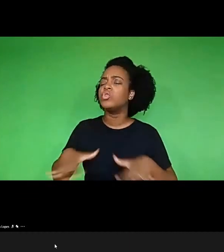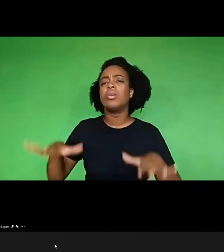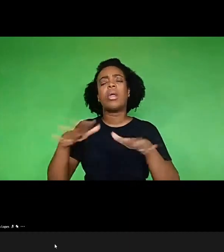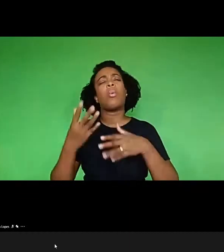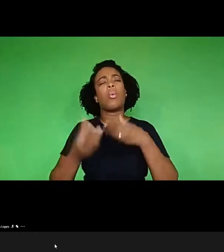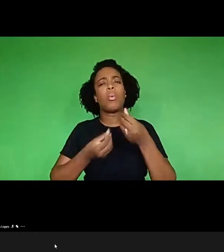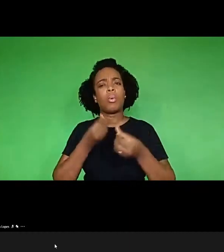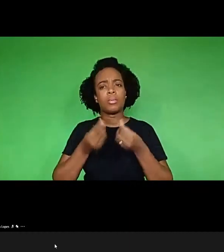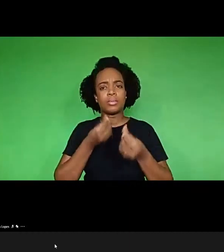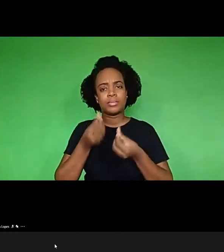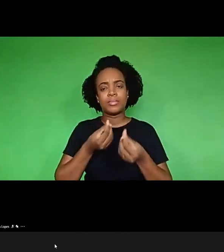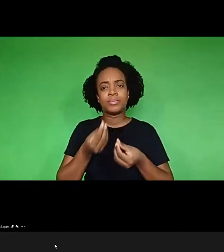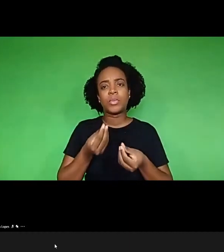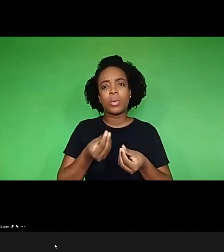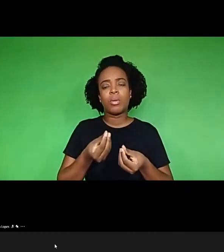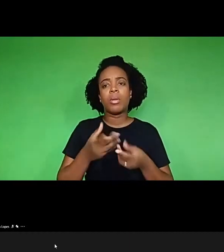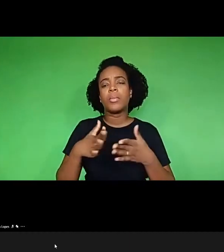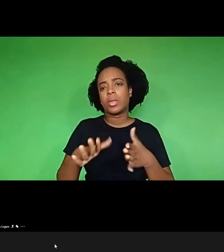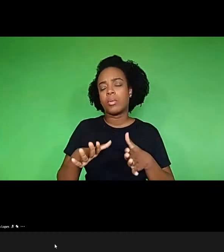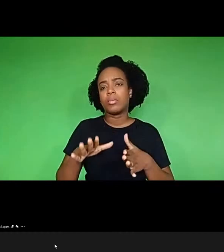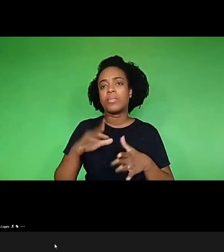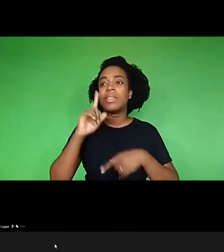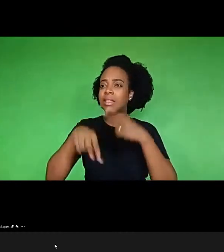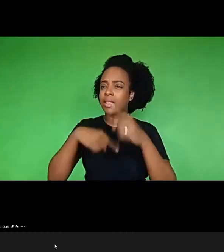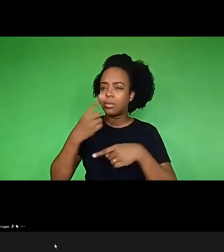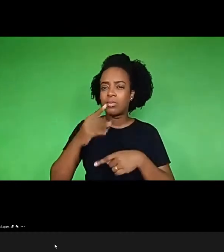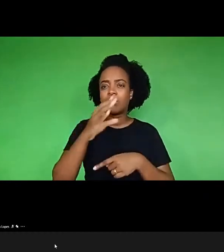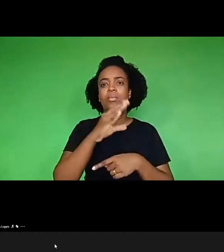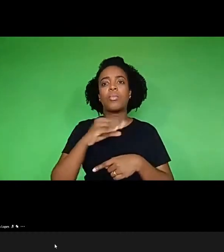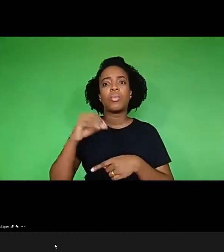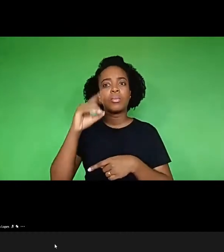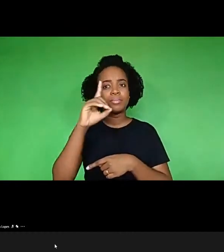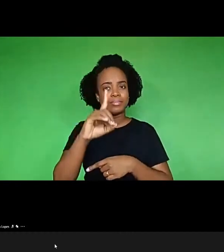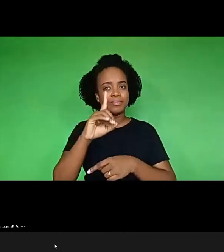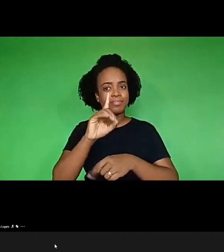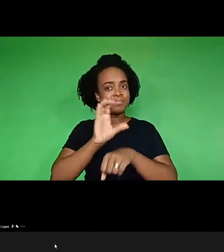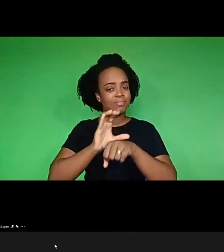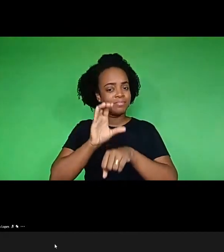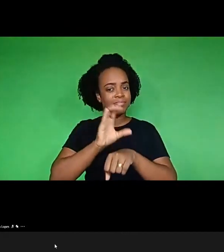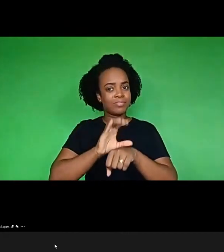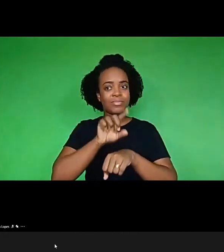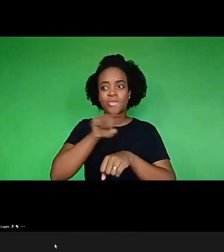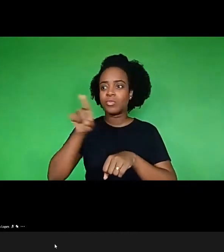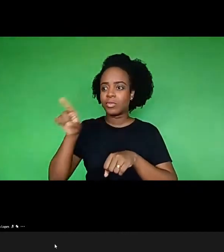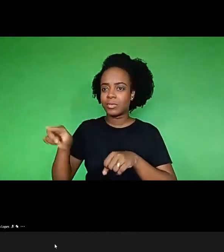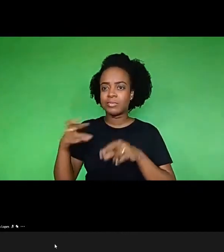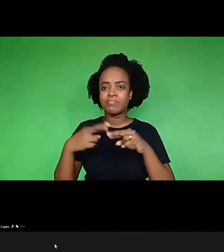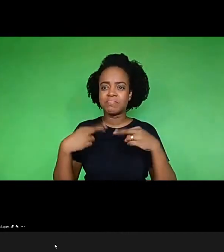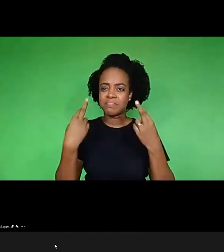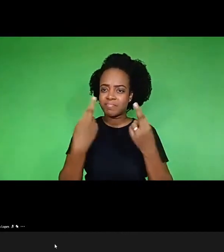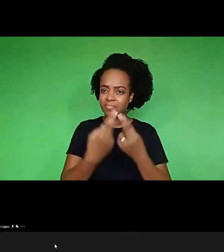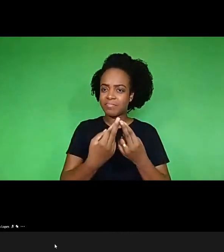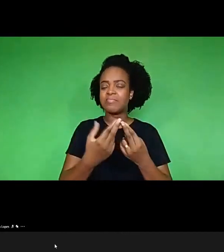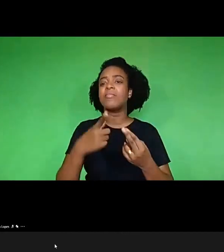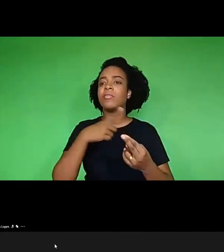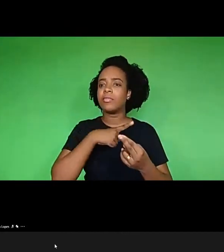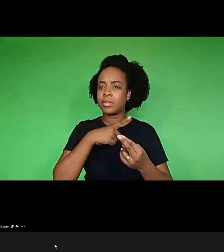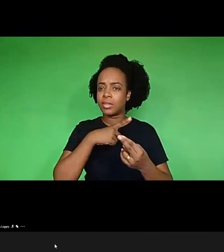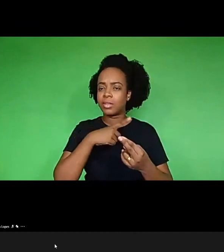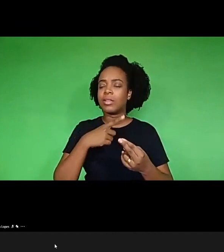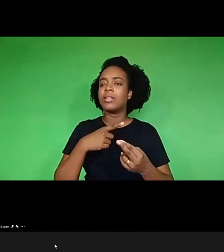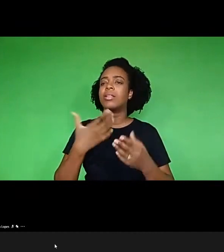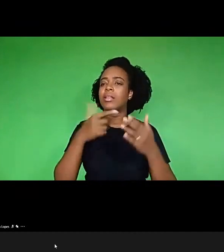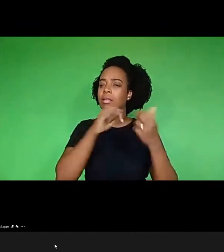os encontros com os coordenadores de curso, eles vão explicar com mais detalhes tudo aquilo que vai acontecer, tá